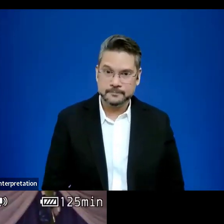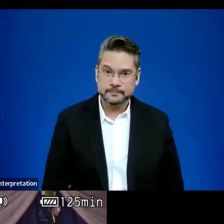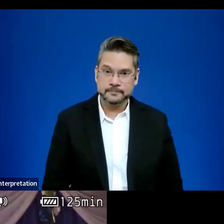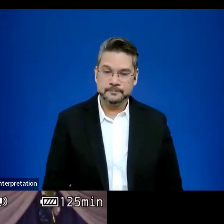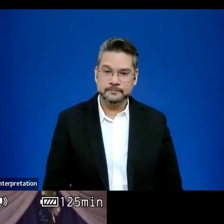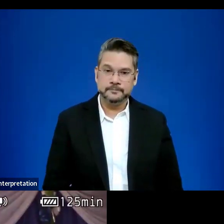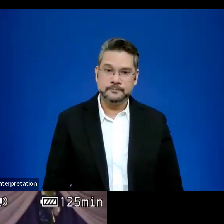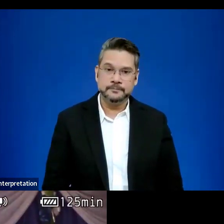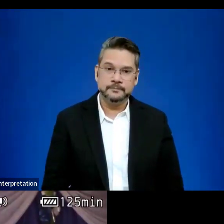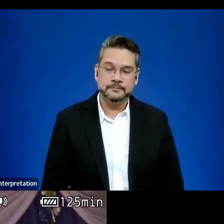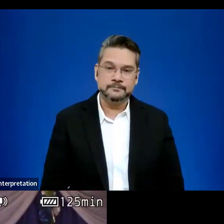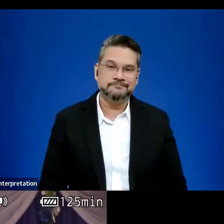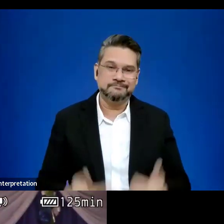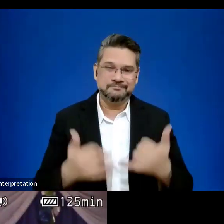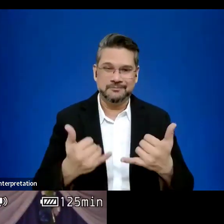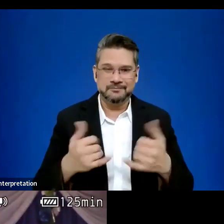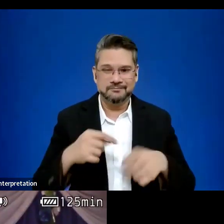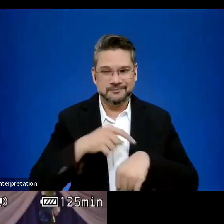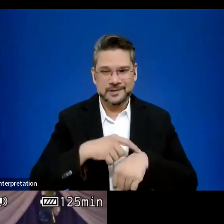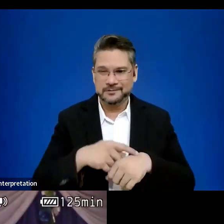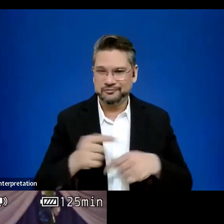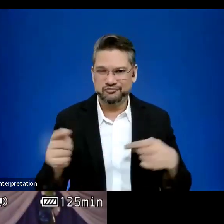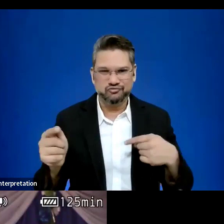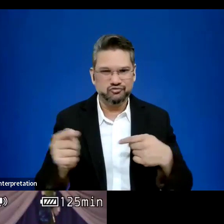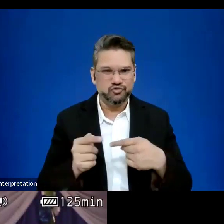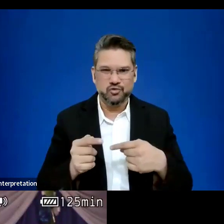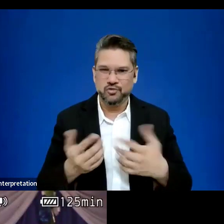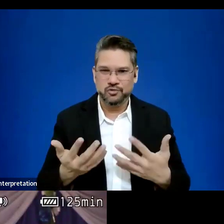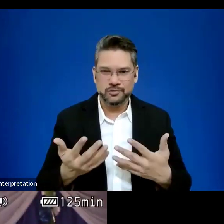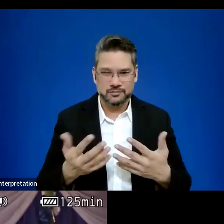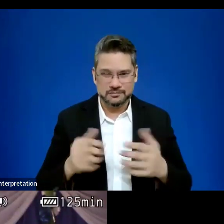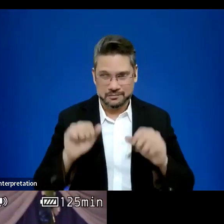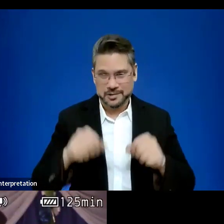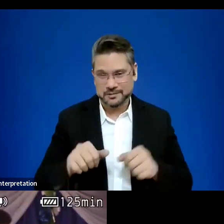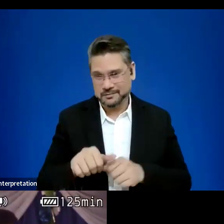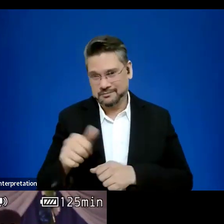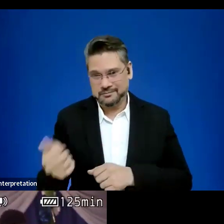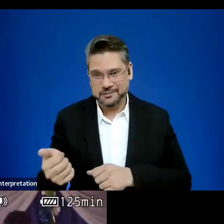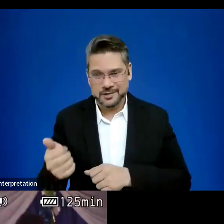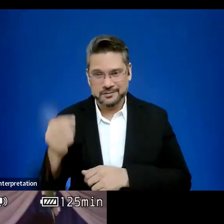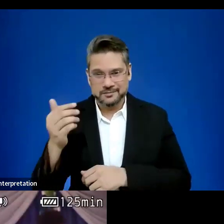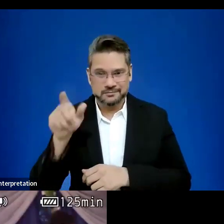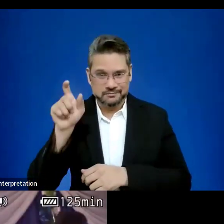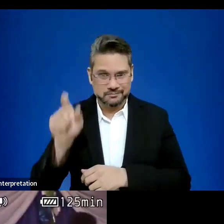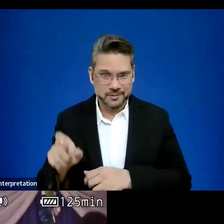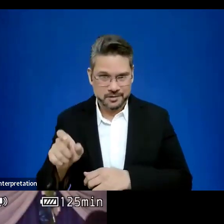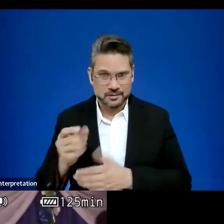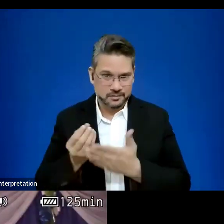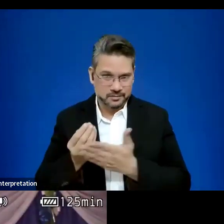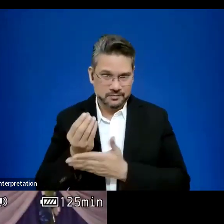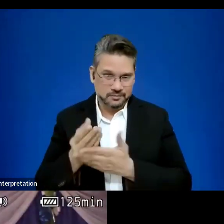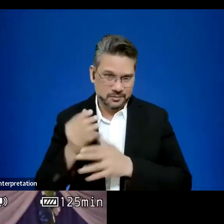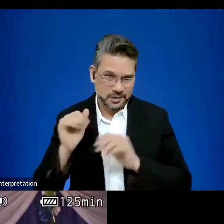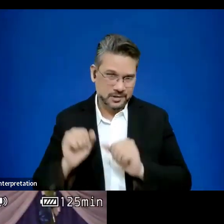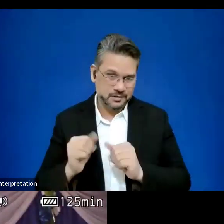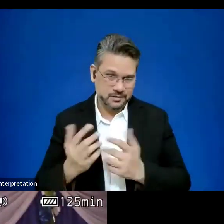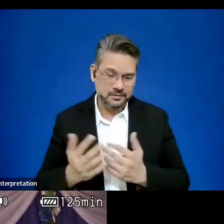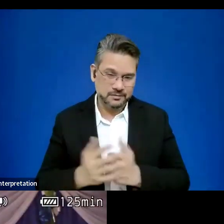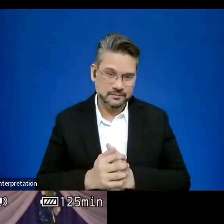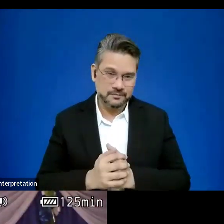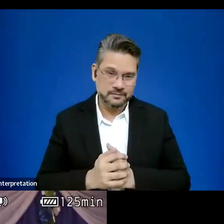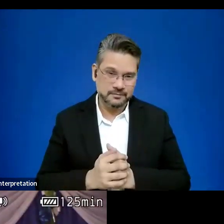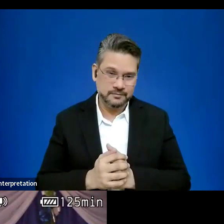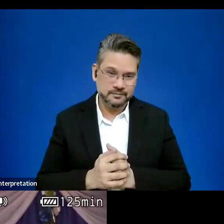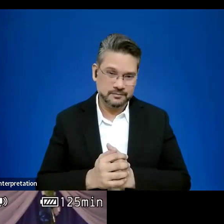等一下再让你就是回来进行的演说。那现在因为我们的时间很短，我们移到我们下一